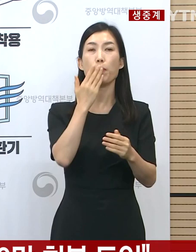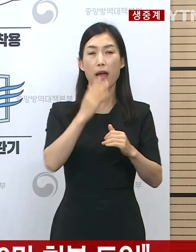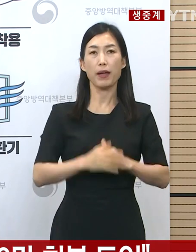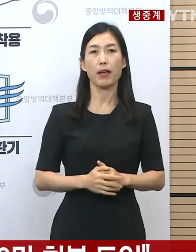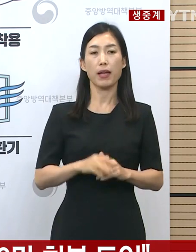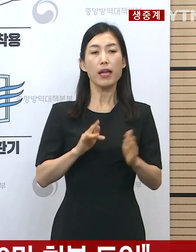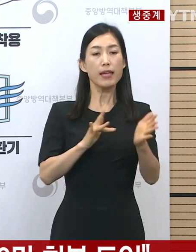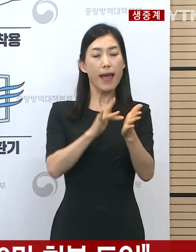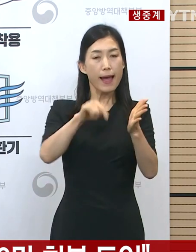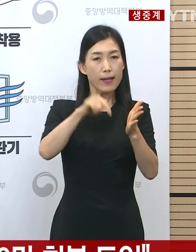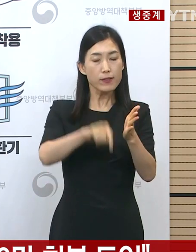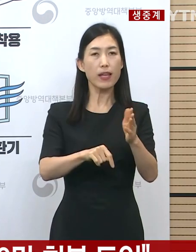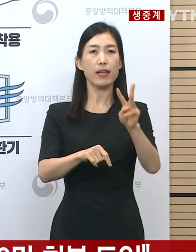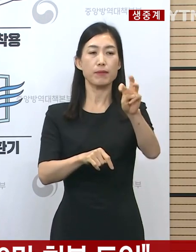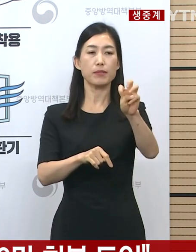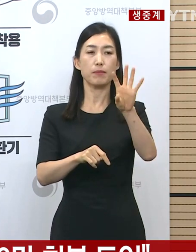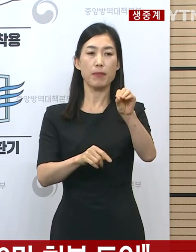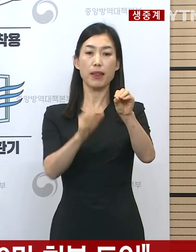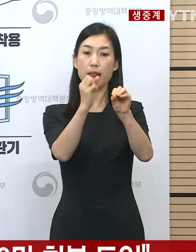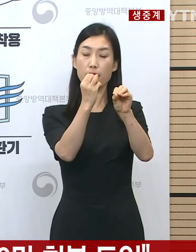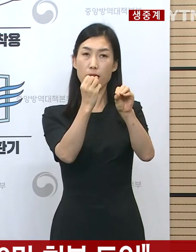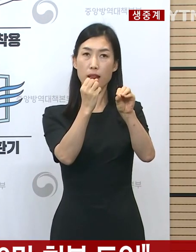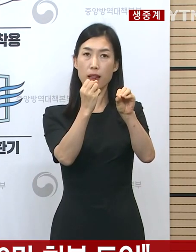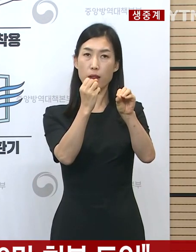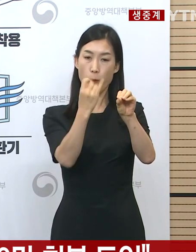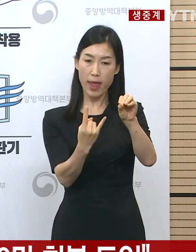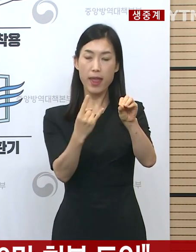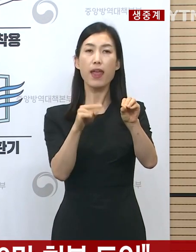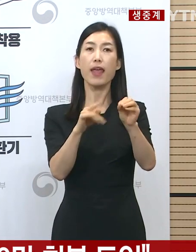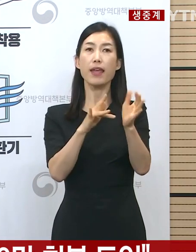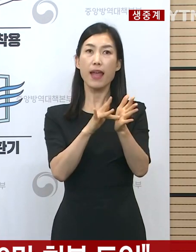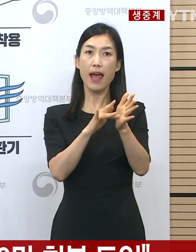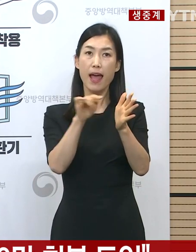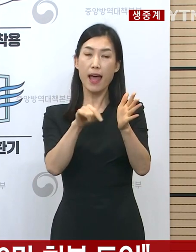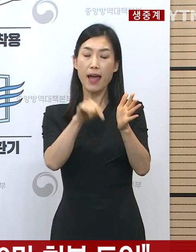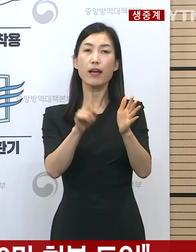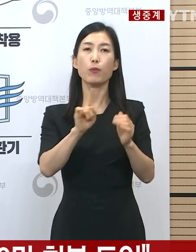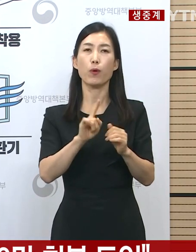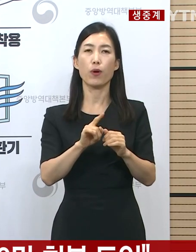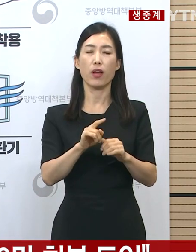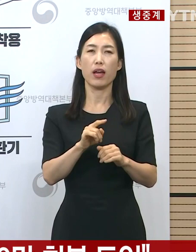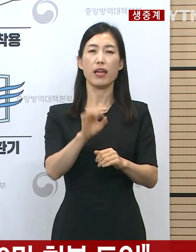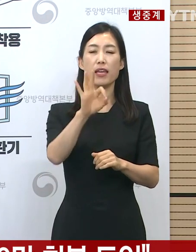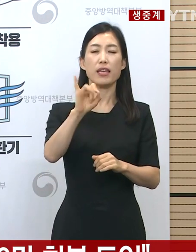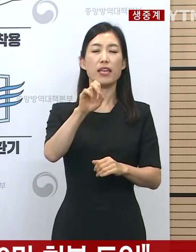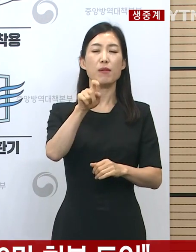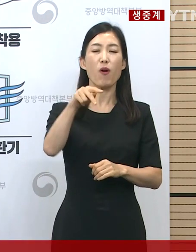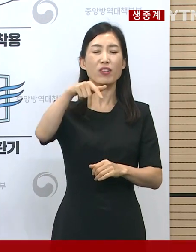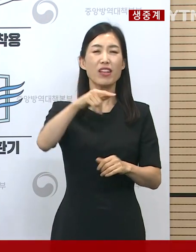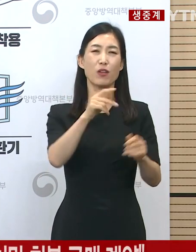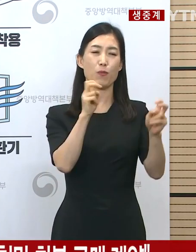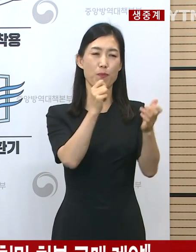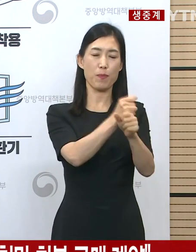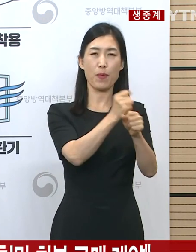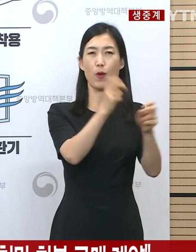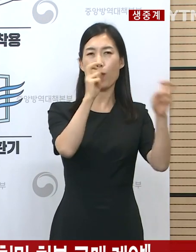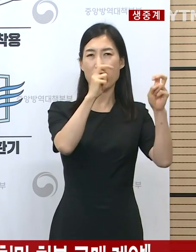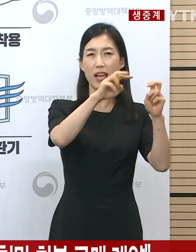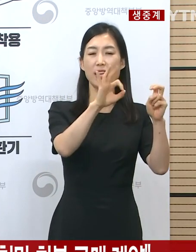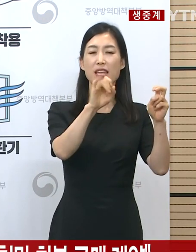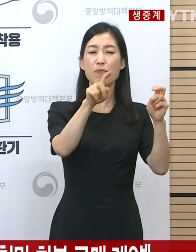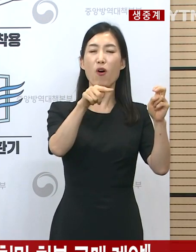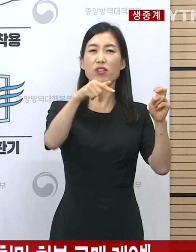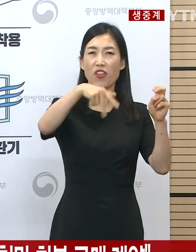제공되는 그 백신 중에 30만 회분의 그 물량에서는 이머전트 제조사에서 생산된